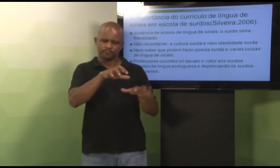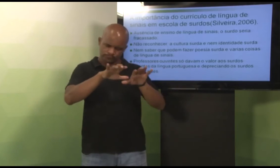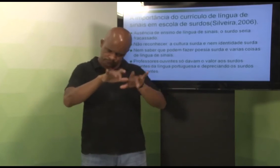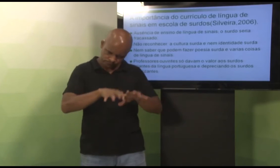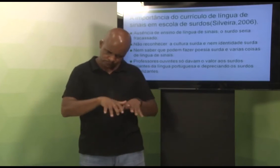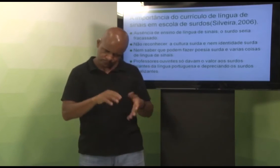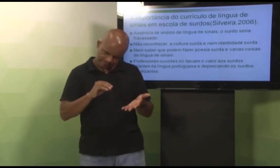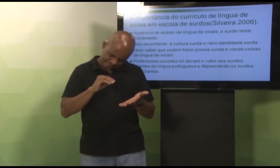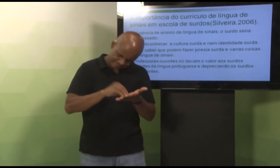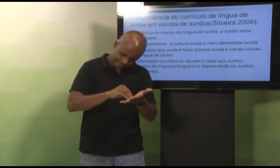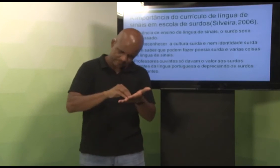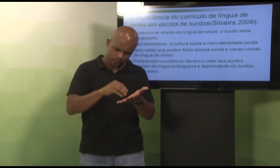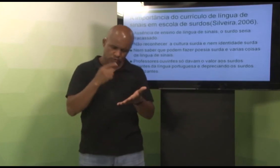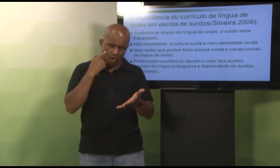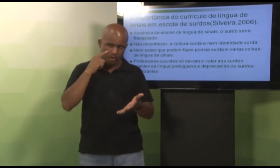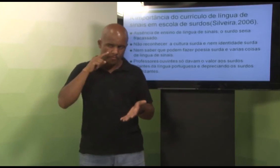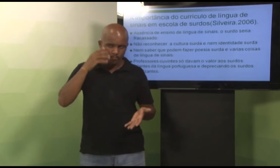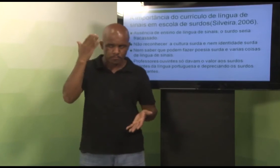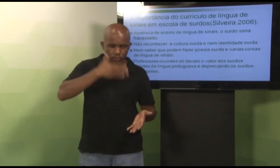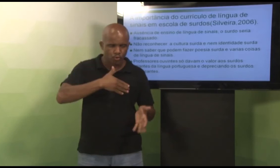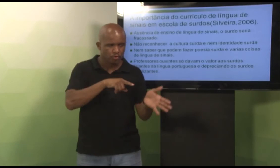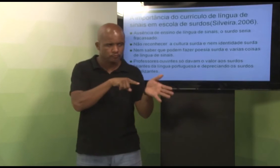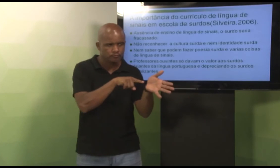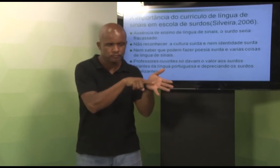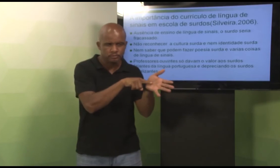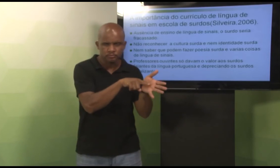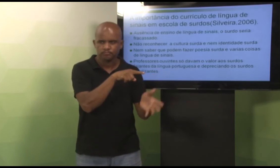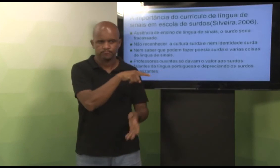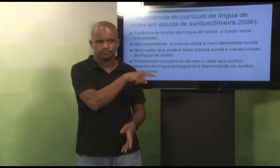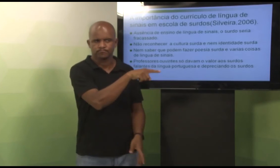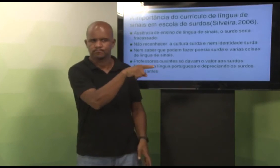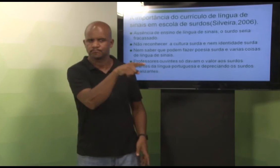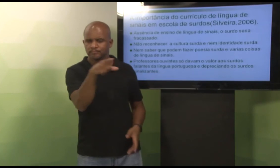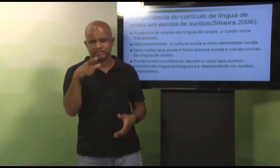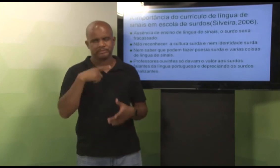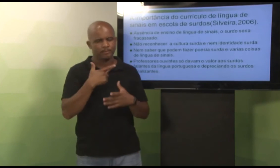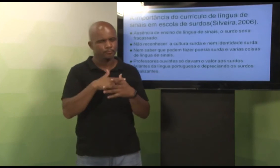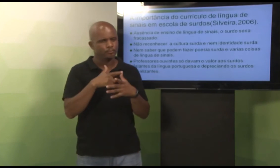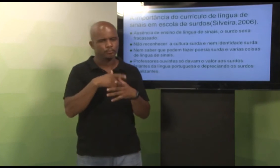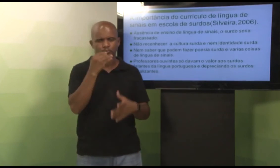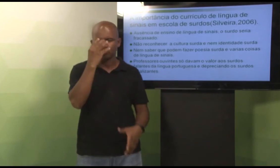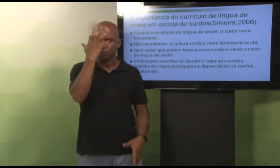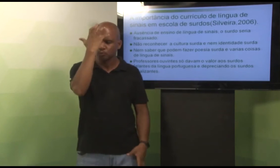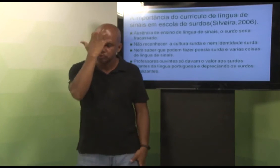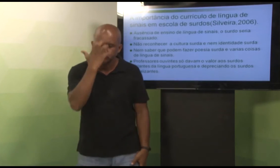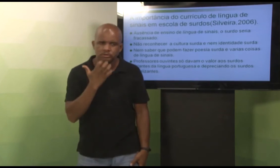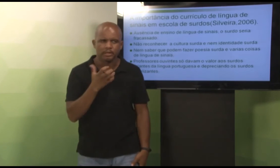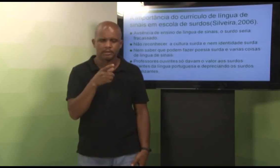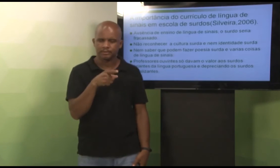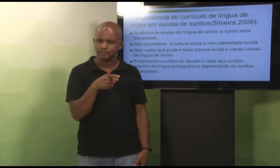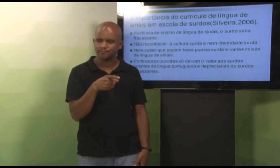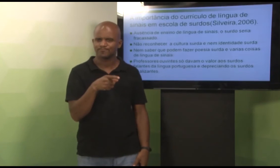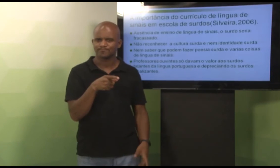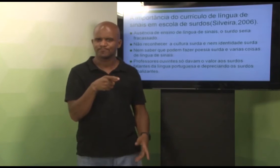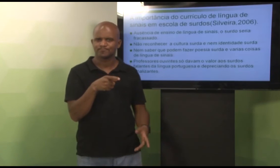Então, essa pesquisa evidenciou isso. Então, foi tudo registrado, foi tudo